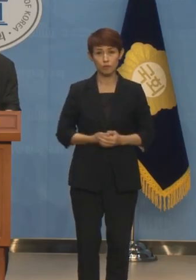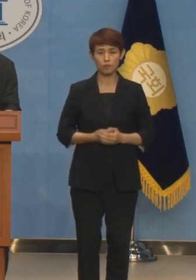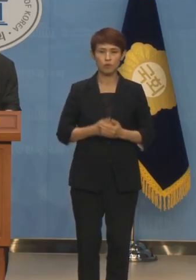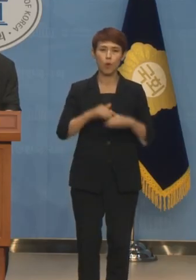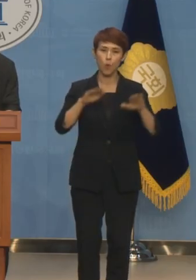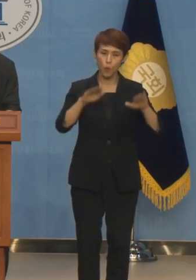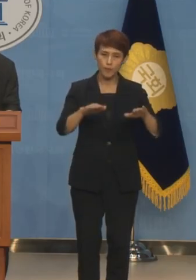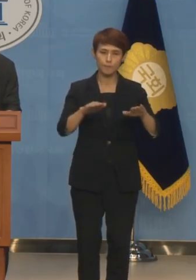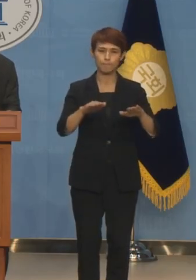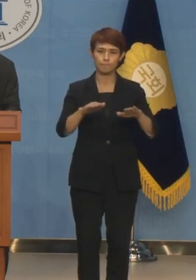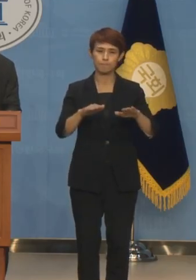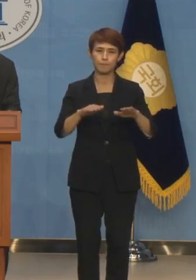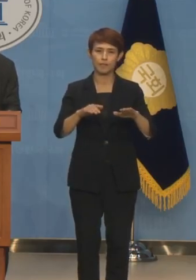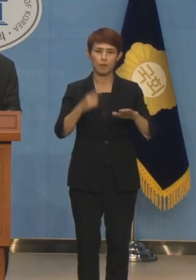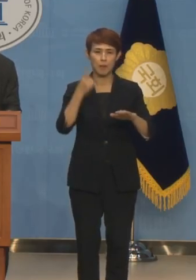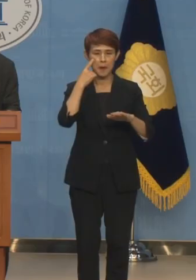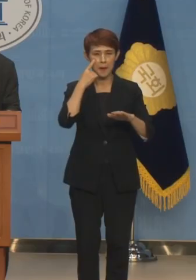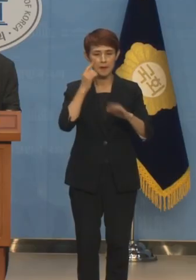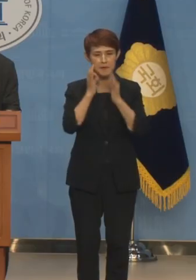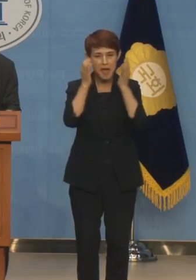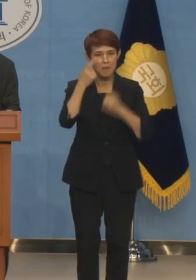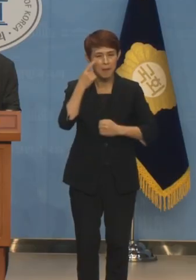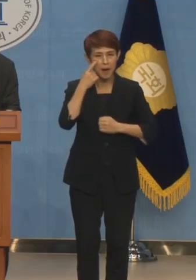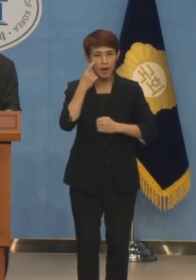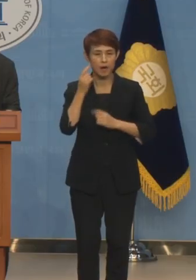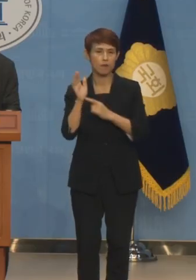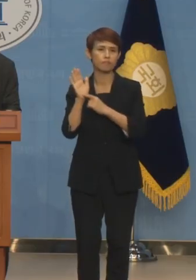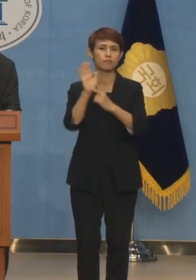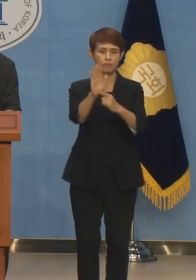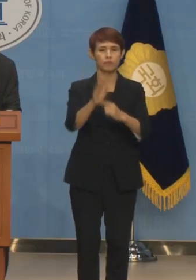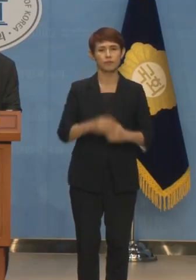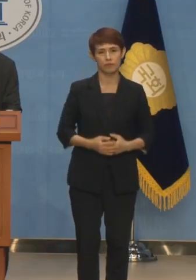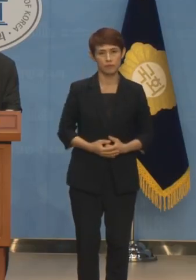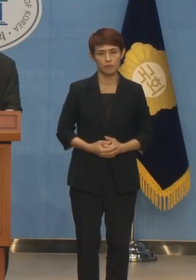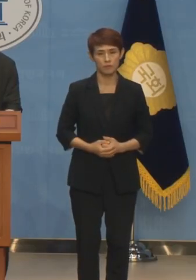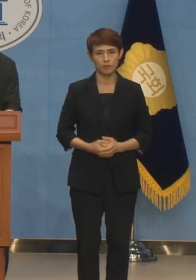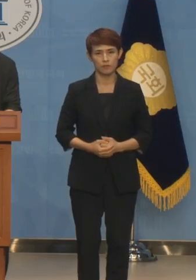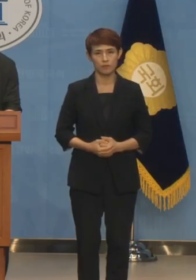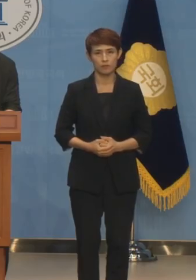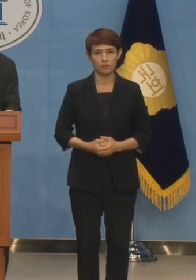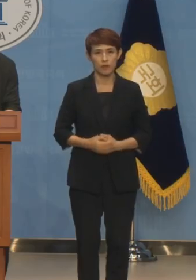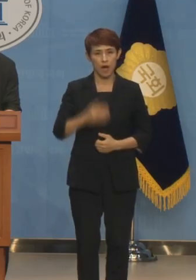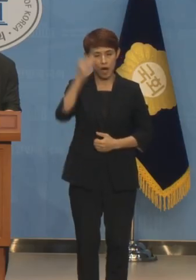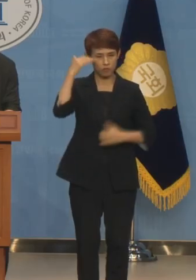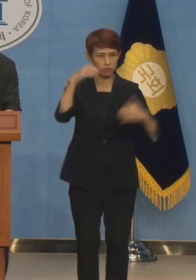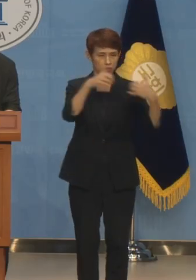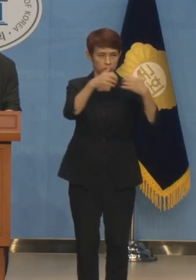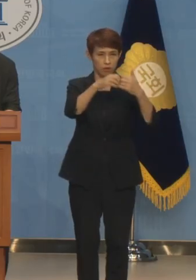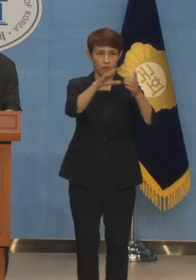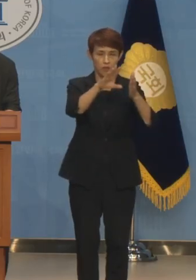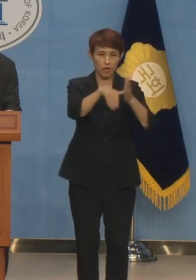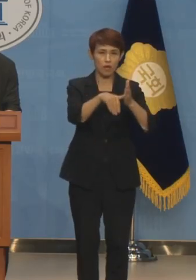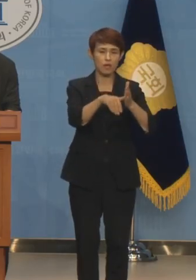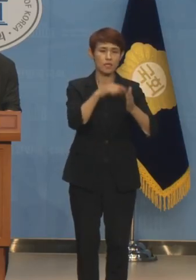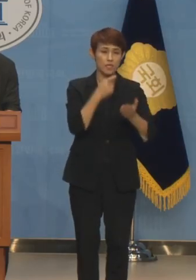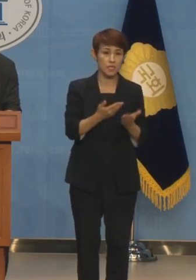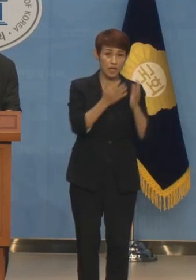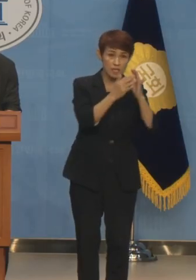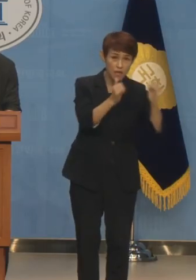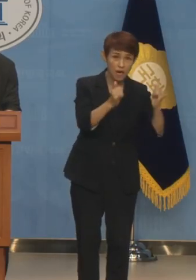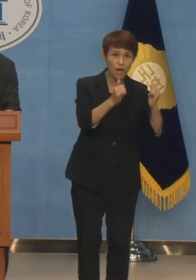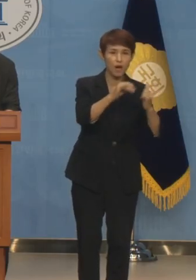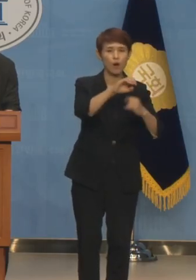여기서나마 걷어보겠다고 본심을 드러낸 바도 있습니다. 한국전쟁 민간인 희생자를